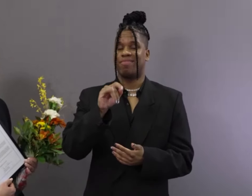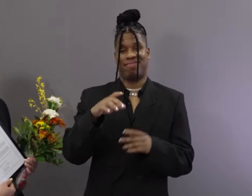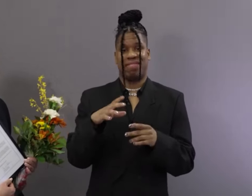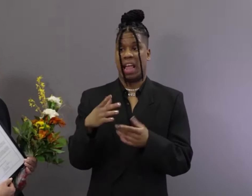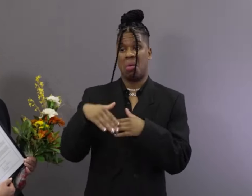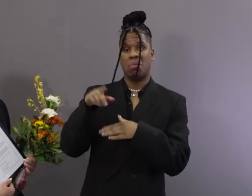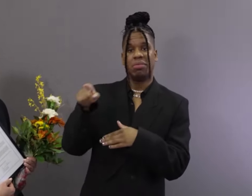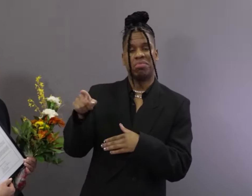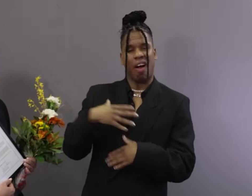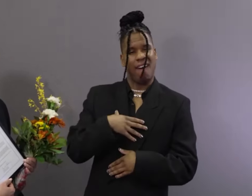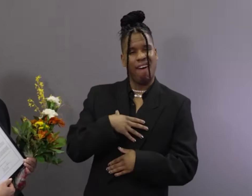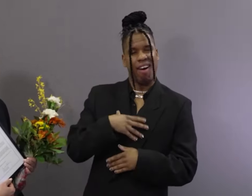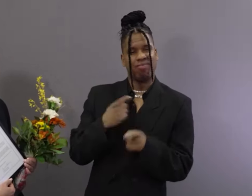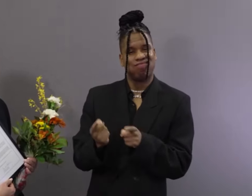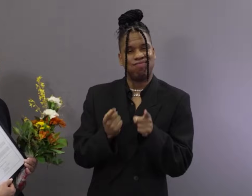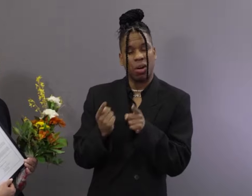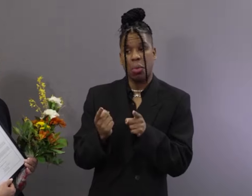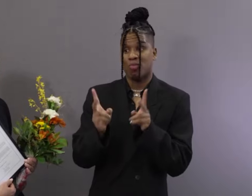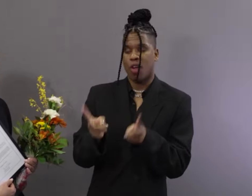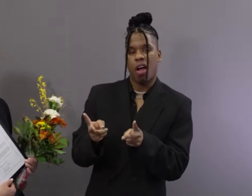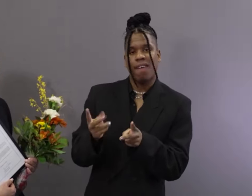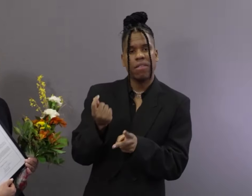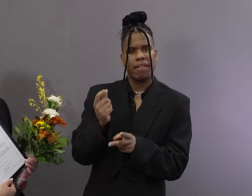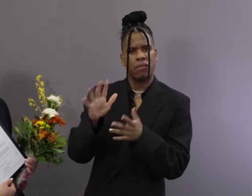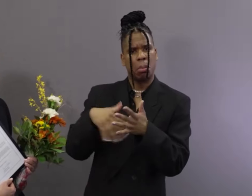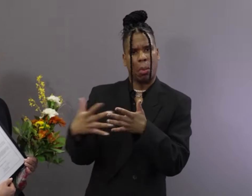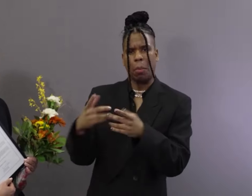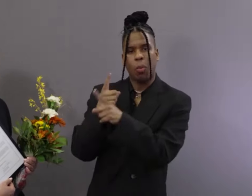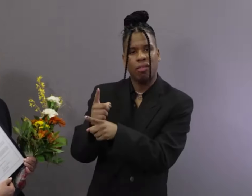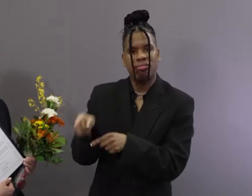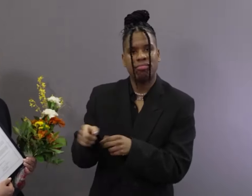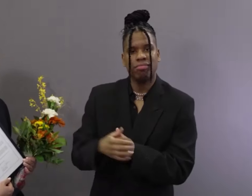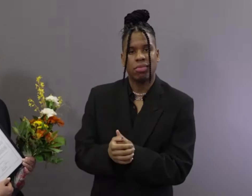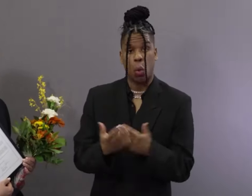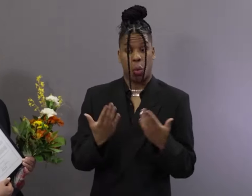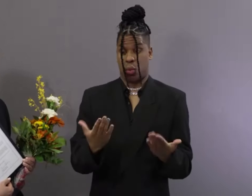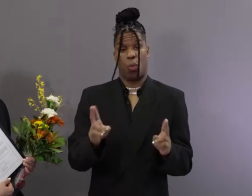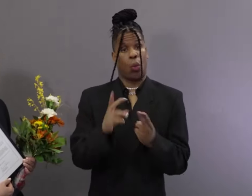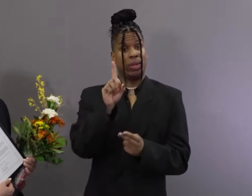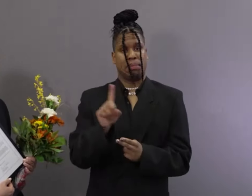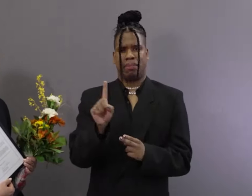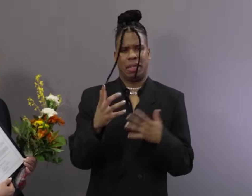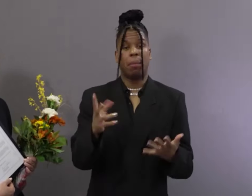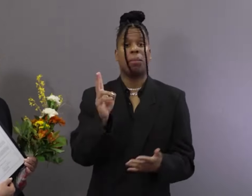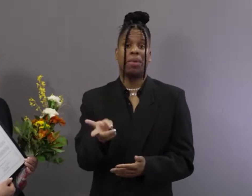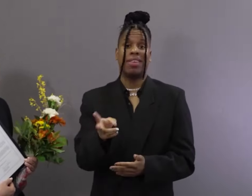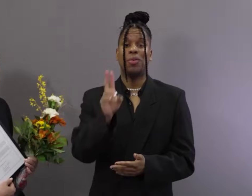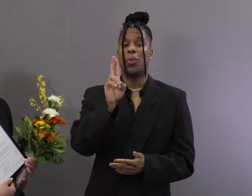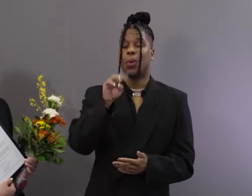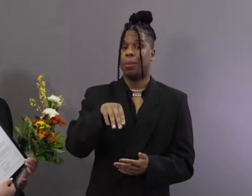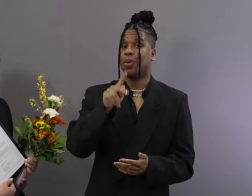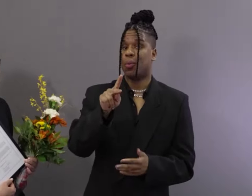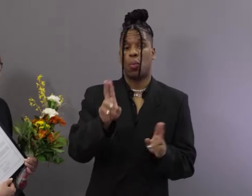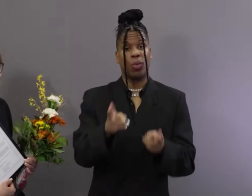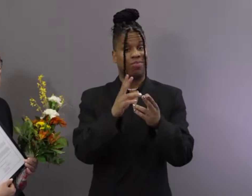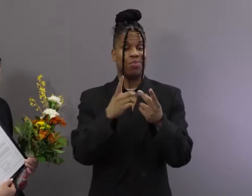Ja myöskin Yle Kioski oli mahdollisuus, johon pääsin mukaan ja tuoda sinne myöskin viittomakieltä.